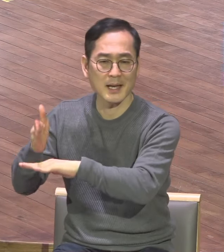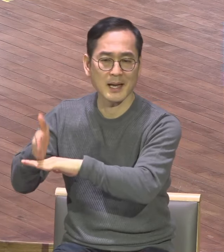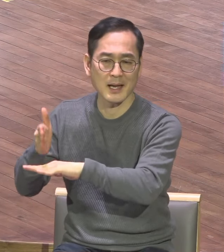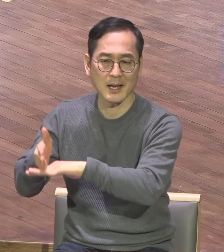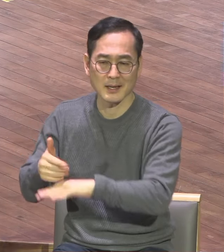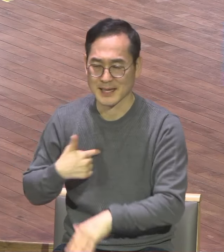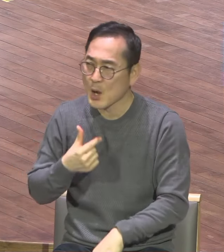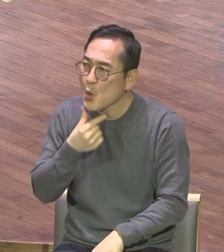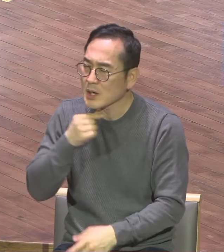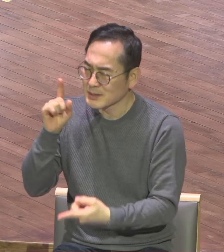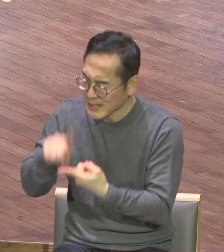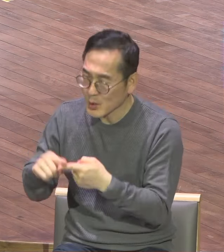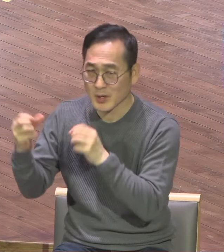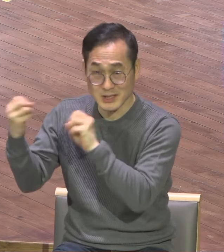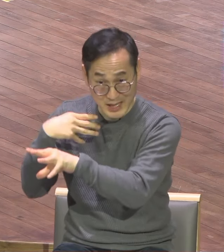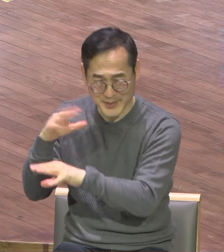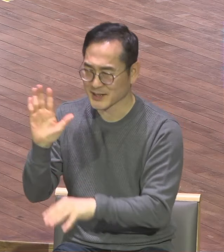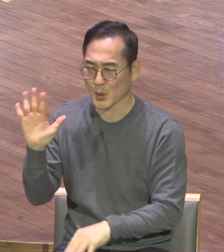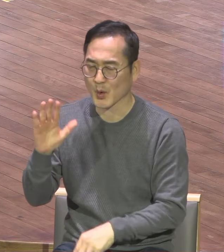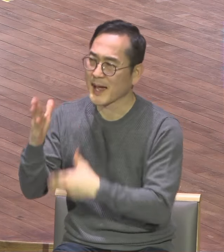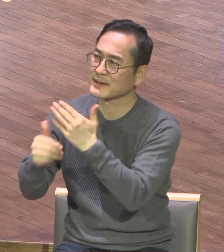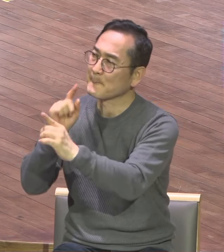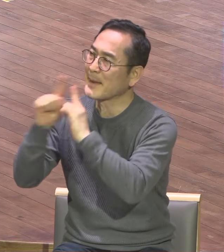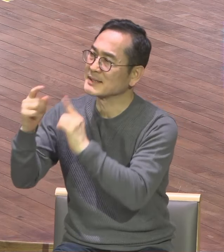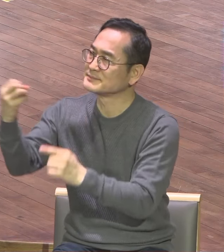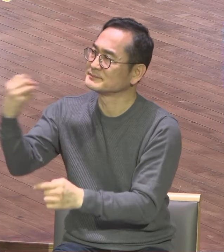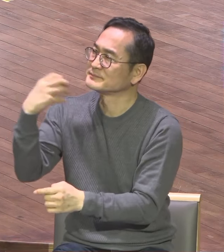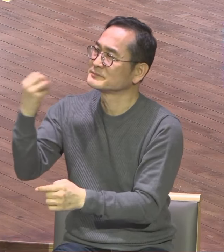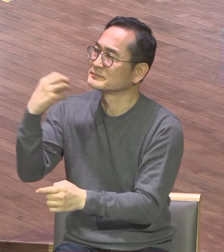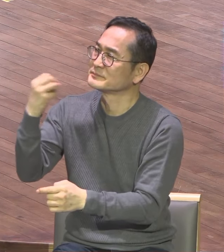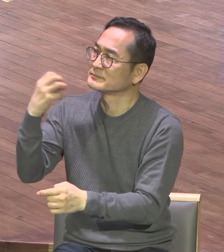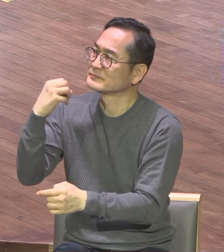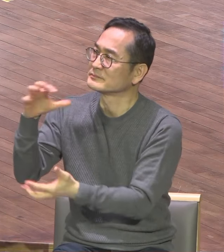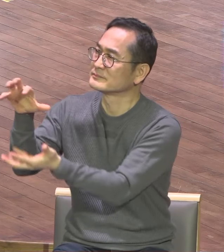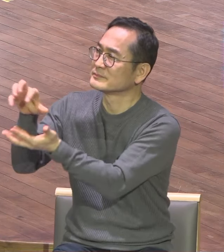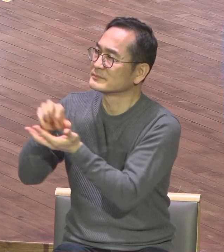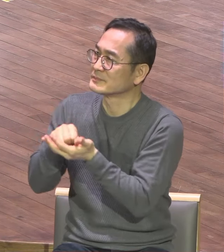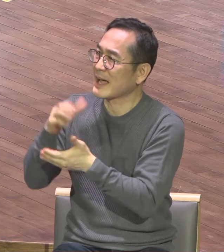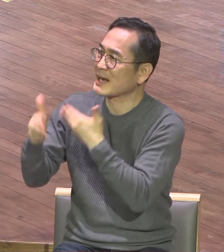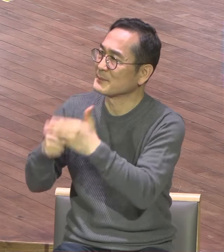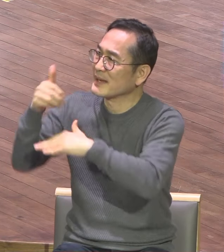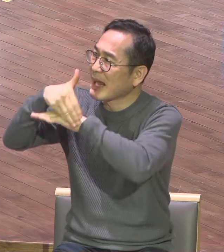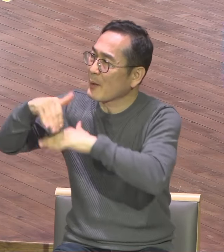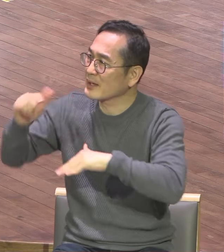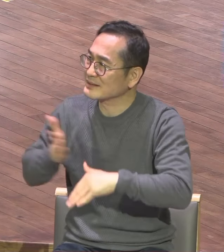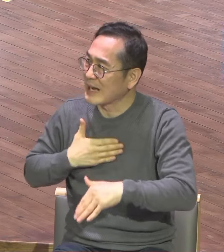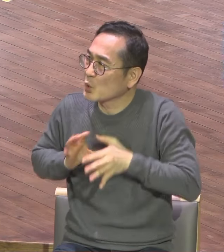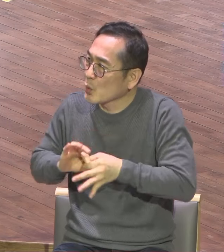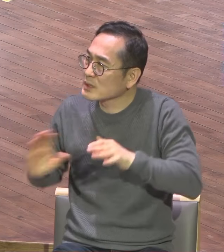감사가 아니라 하나님의 말씀이 자신에게 성취된 것에 감사했다니까요.